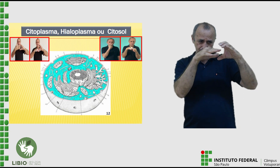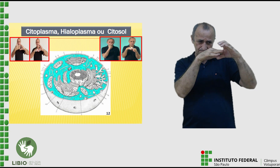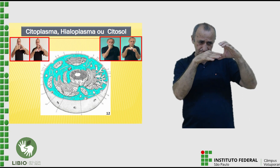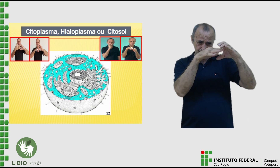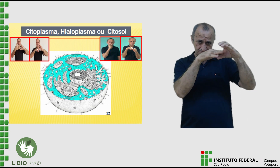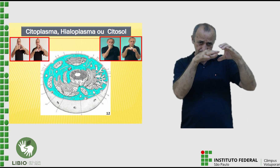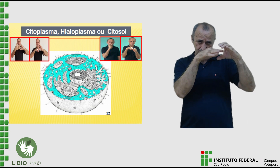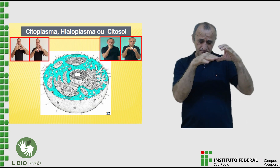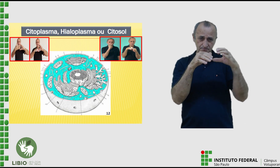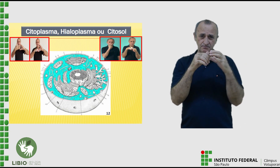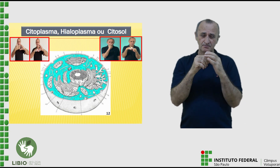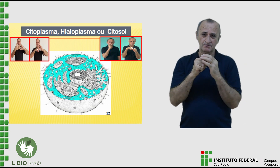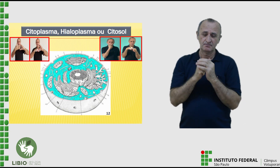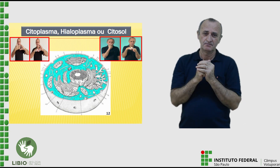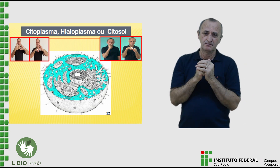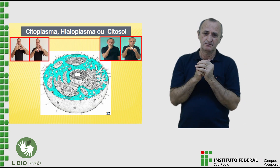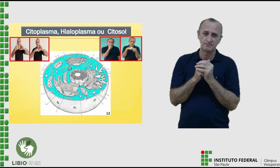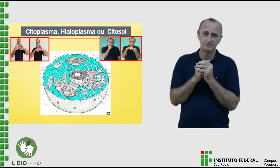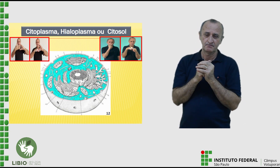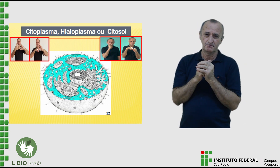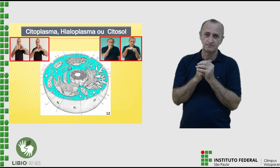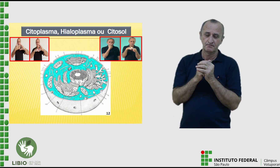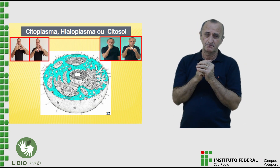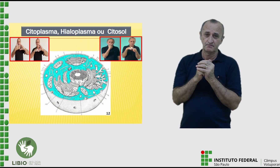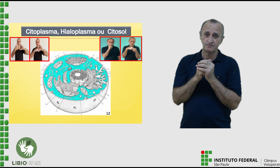Preenche todo o espaço da célula.